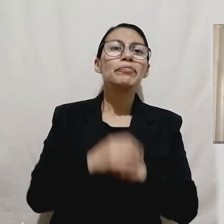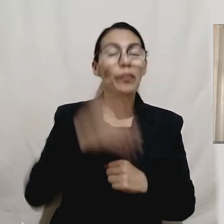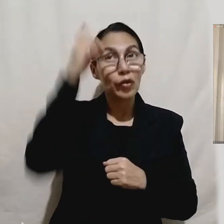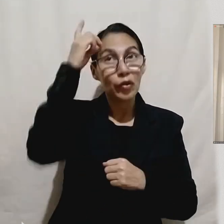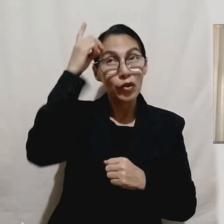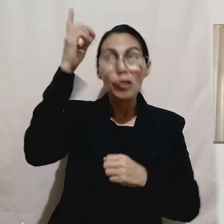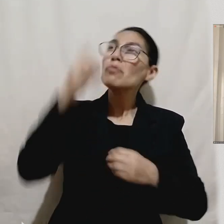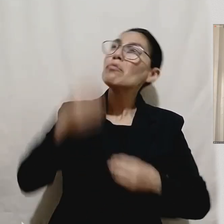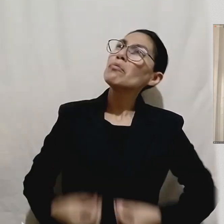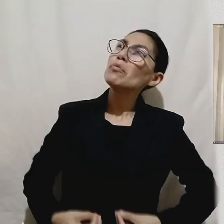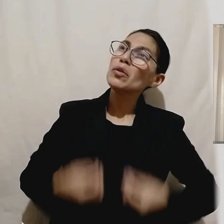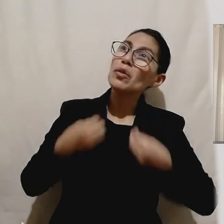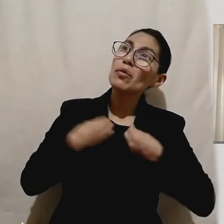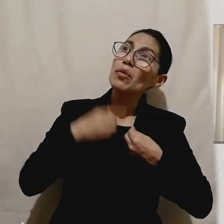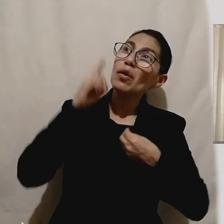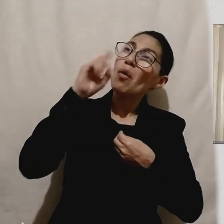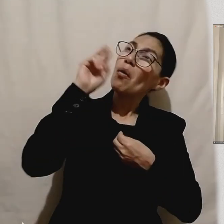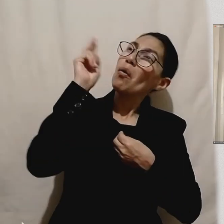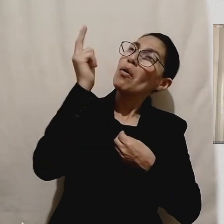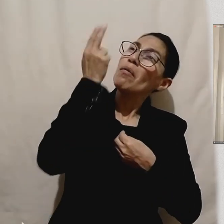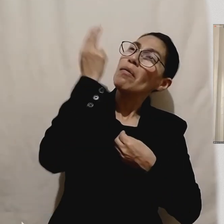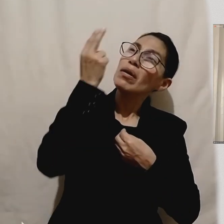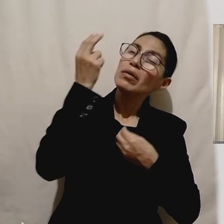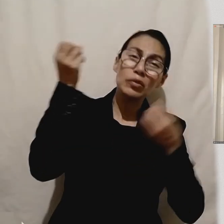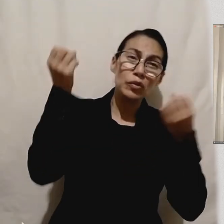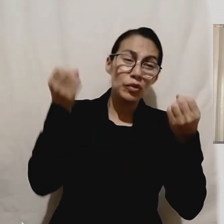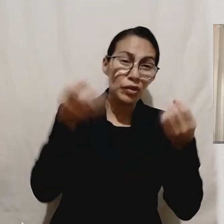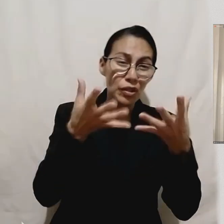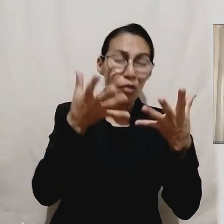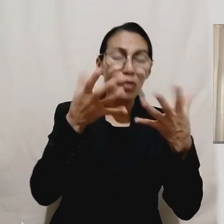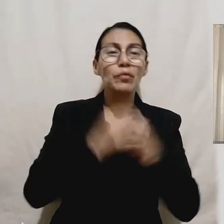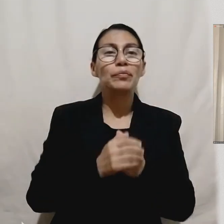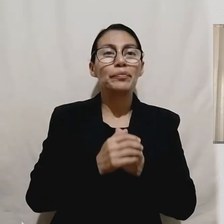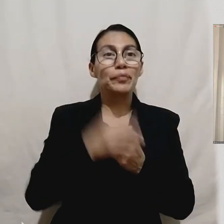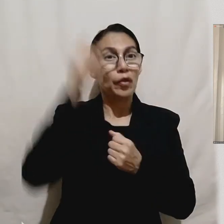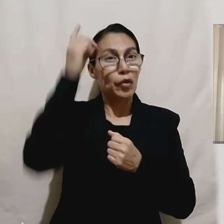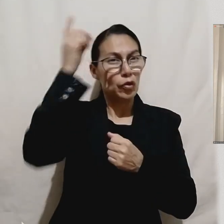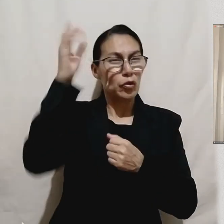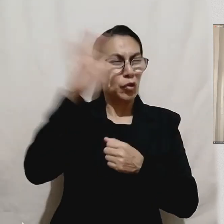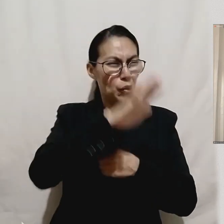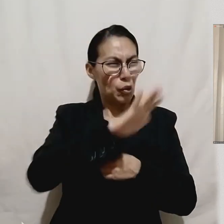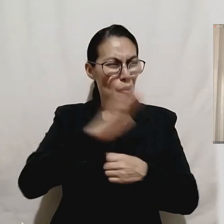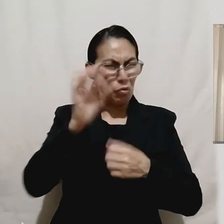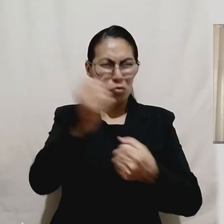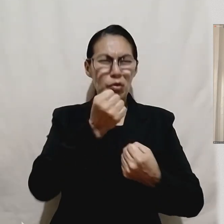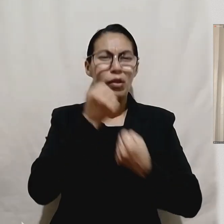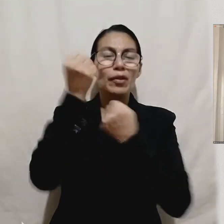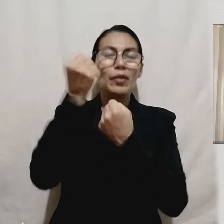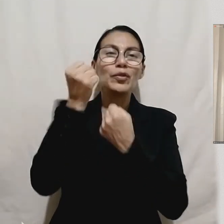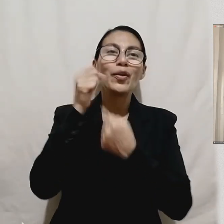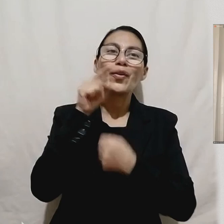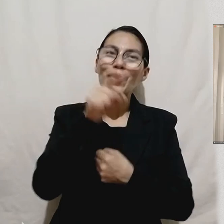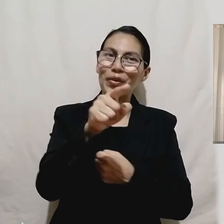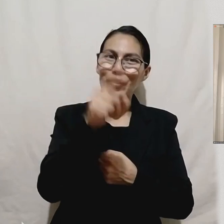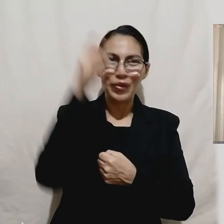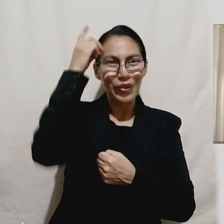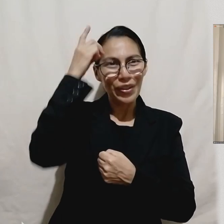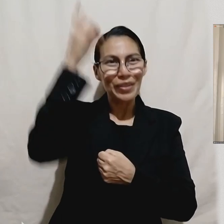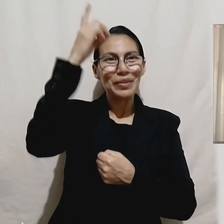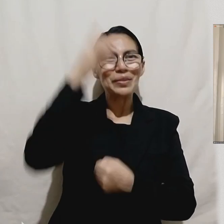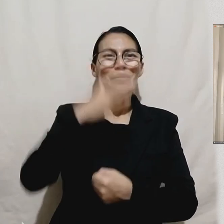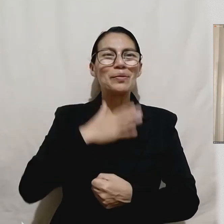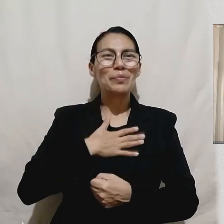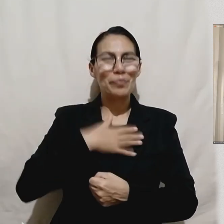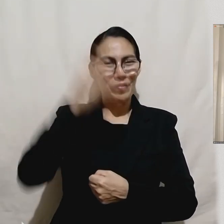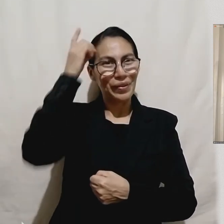el Dios vivo el creador del universo el Dios omnipotente tu Dios